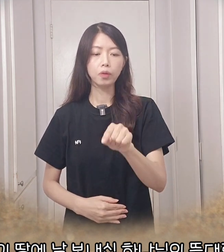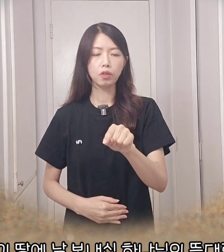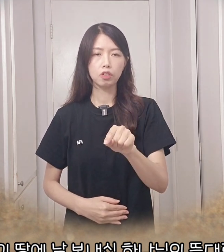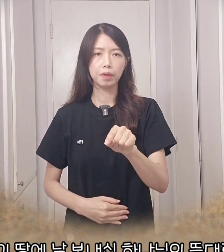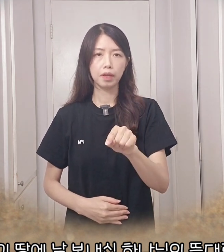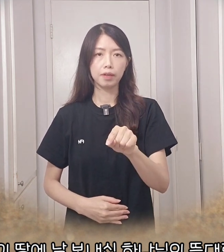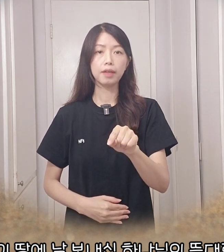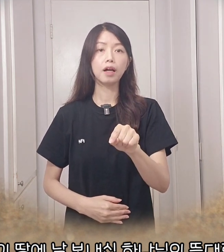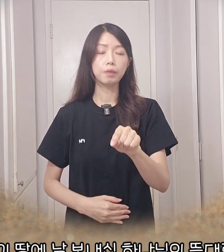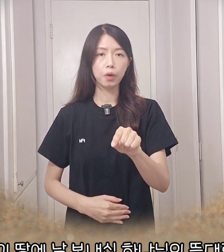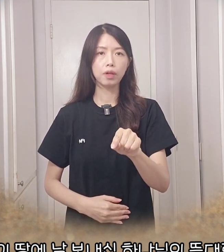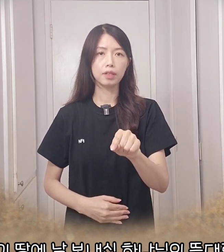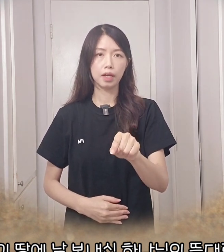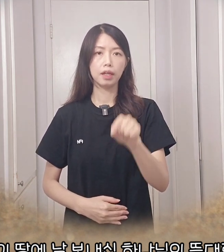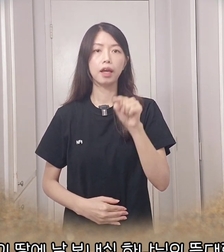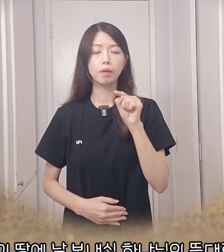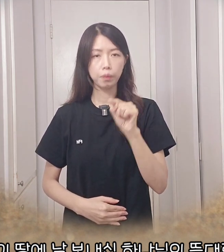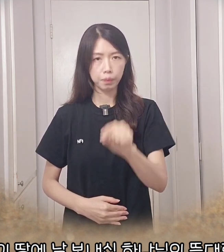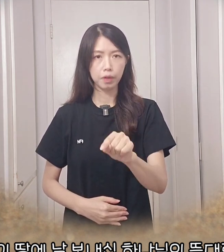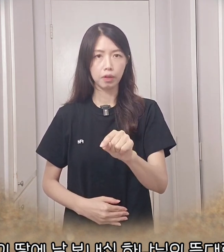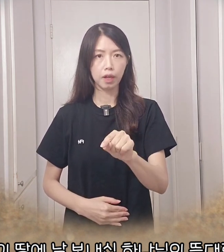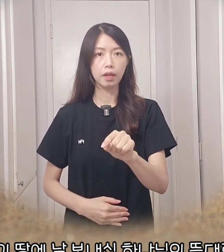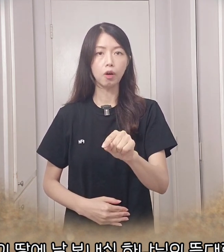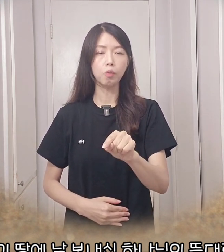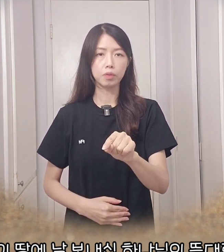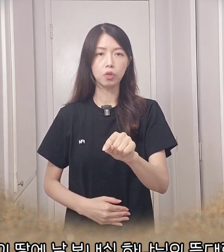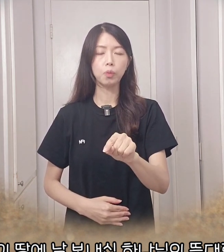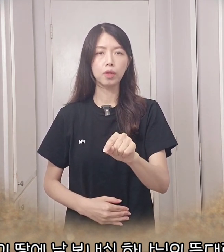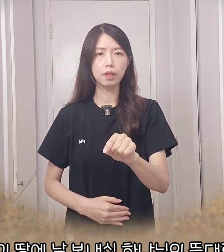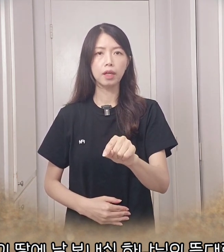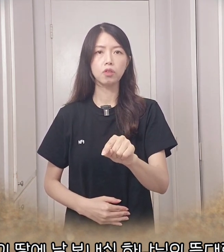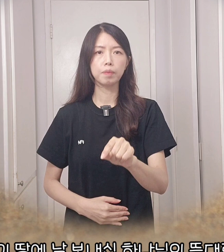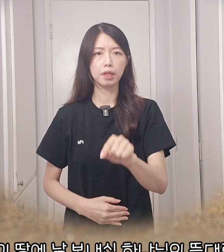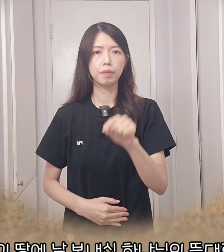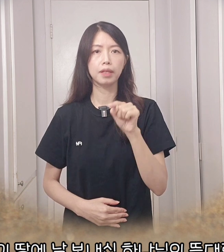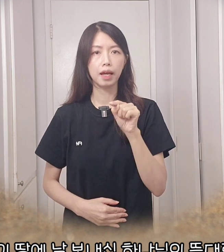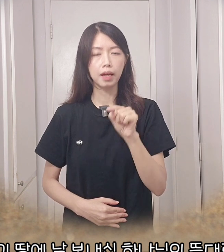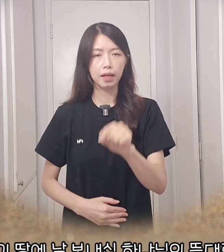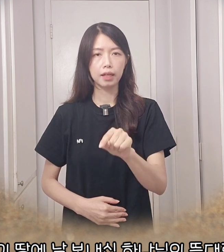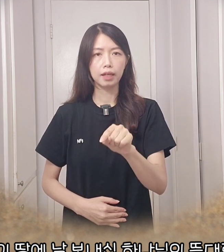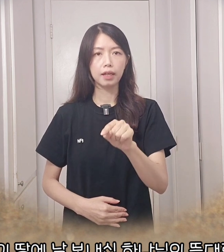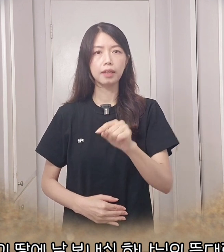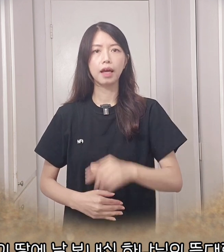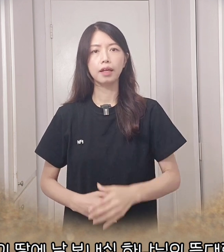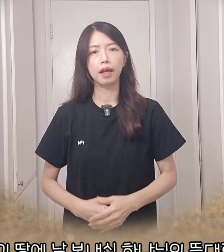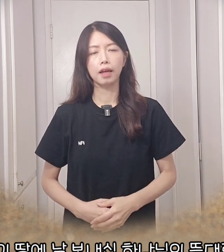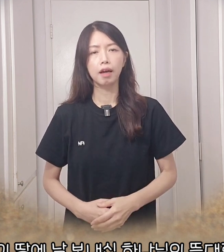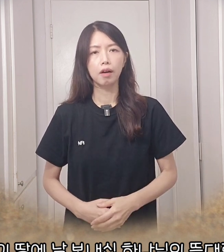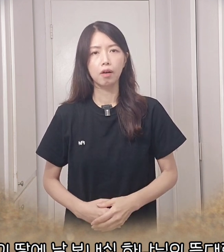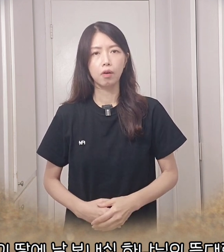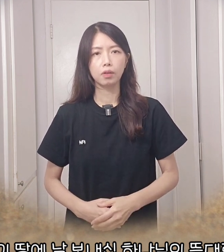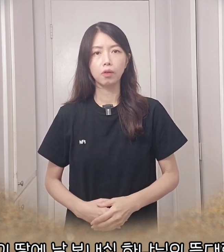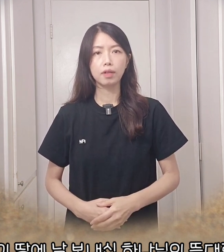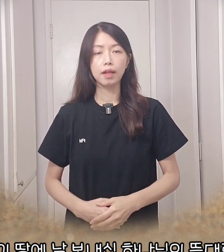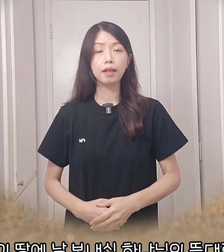앞에 표현해 주시면 돼요. 세상을 표현할 자리에 이렇게 검지로 포인팅 해주시면 됩니다. 이 땅에 저는 세상